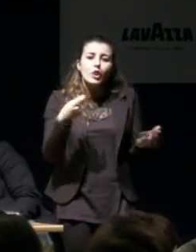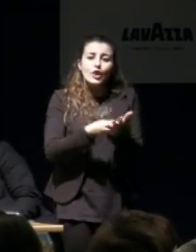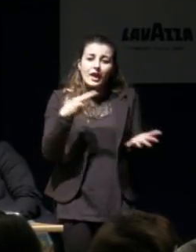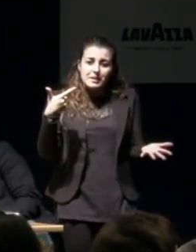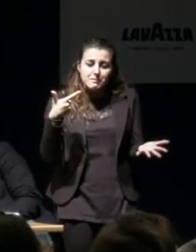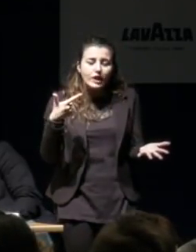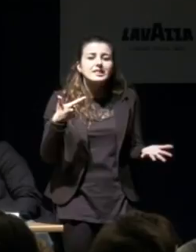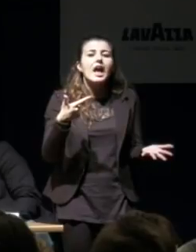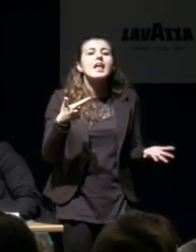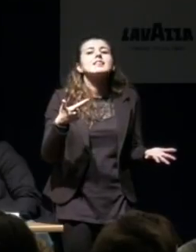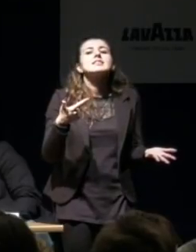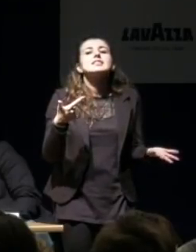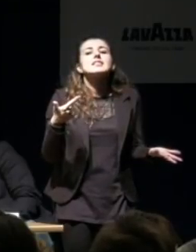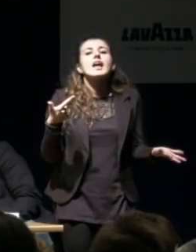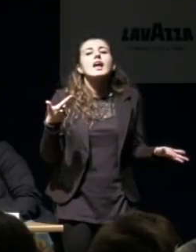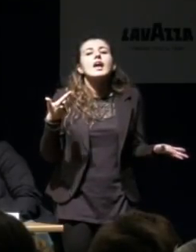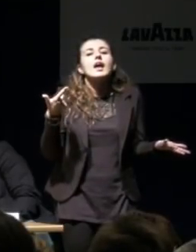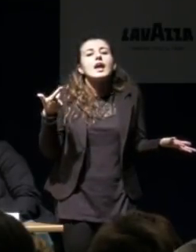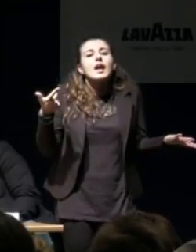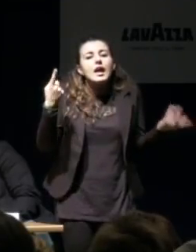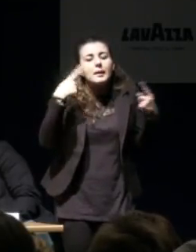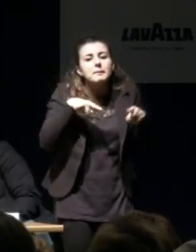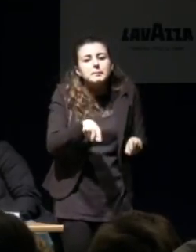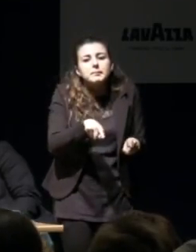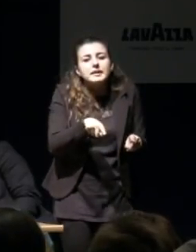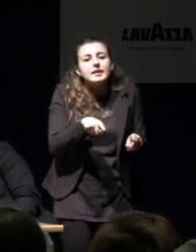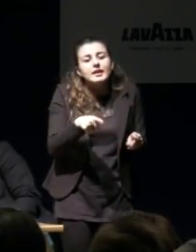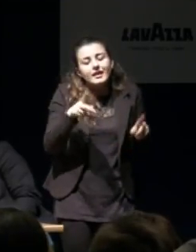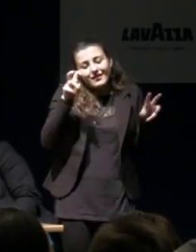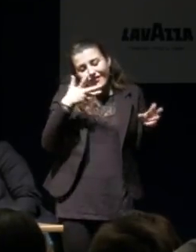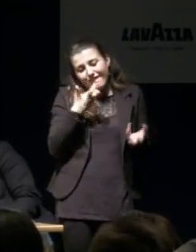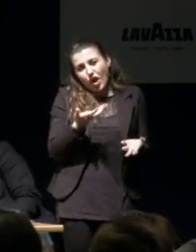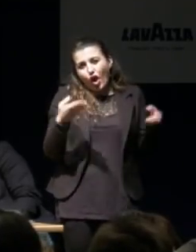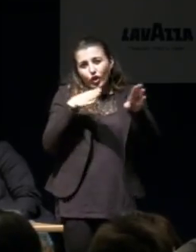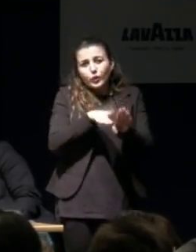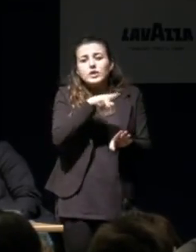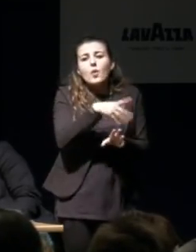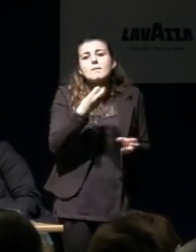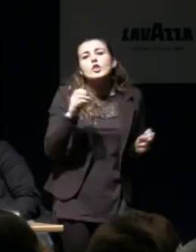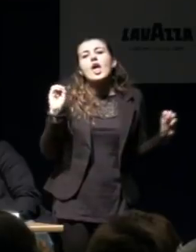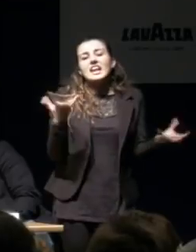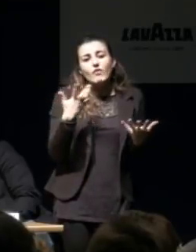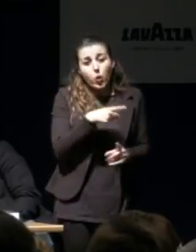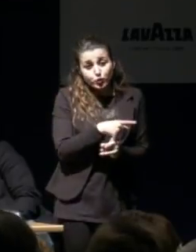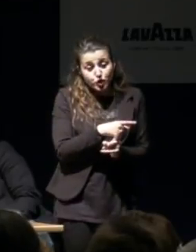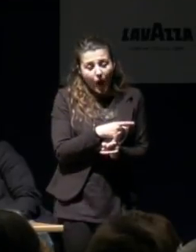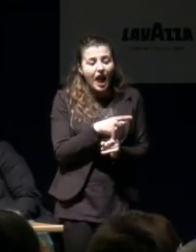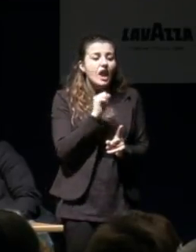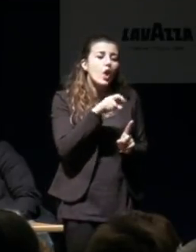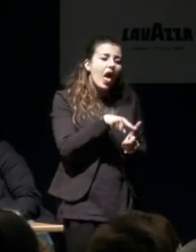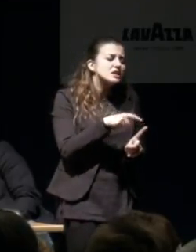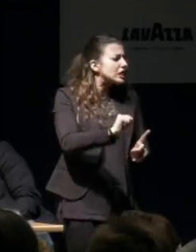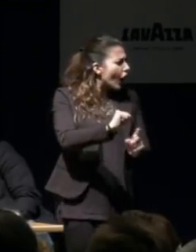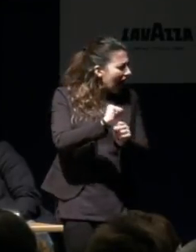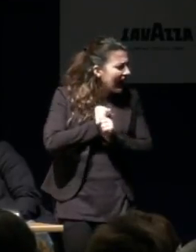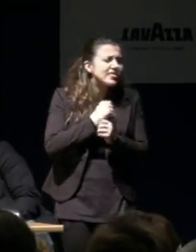necessario era a suo modo anche qui chiudo un rivoluzionario era una persona che credeva